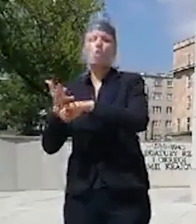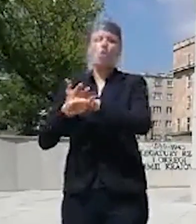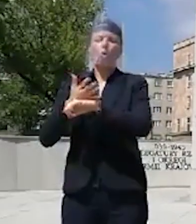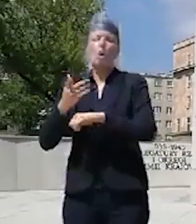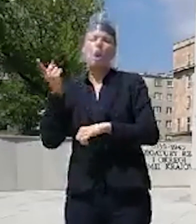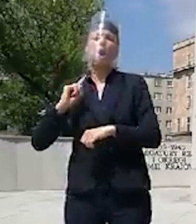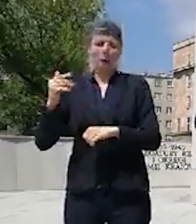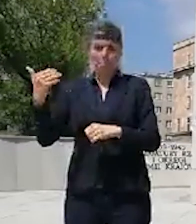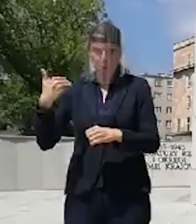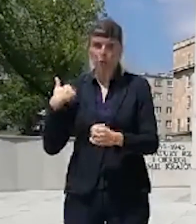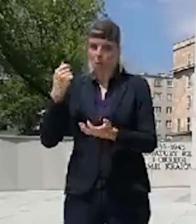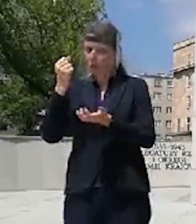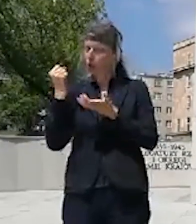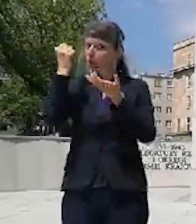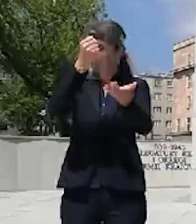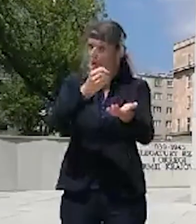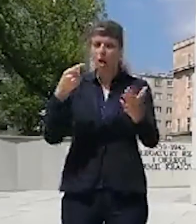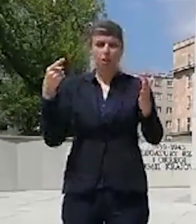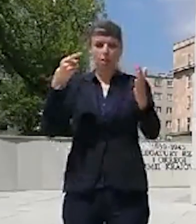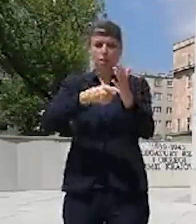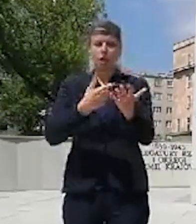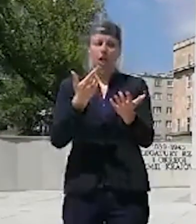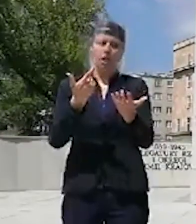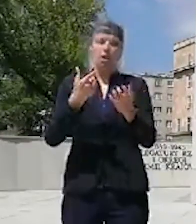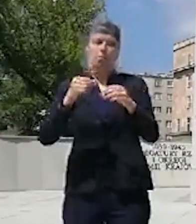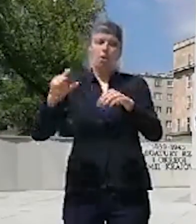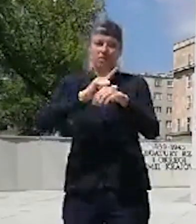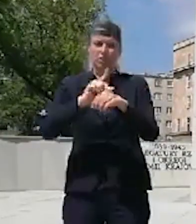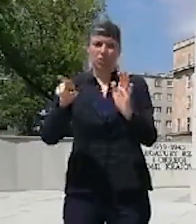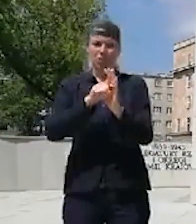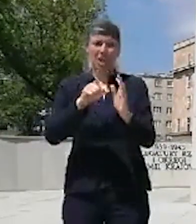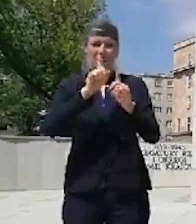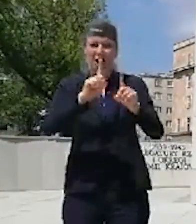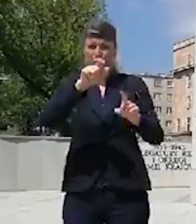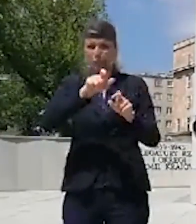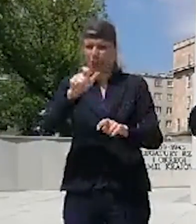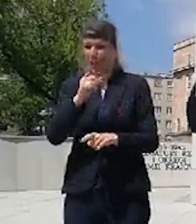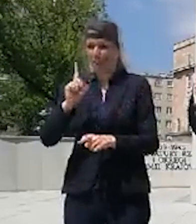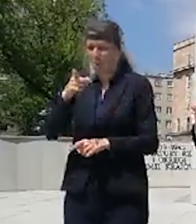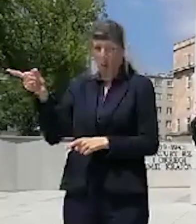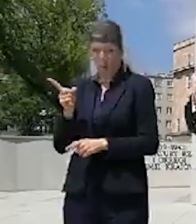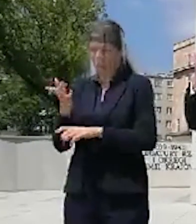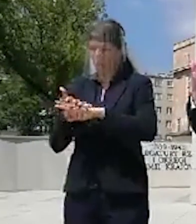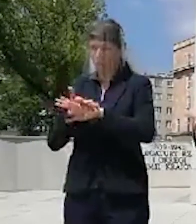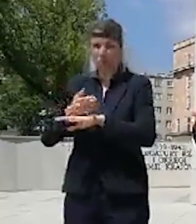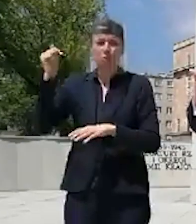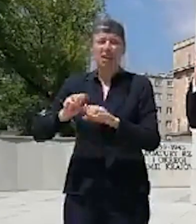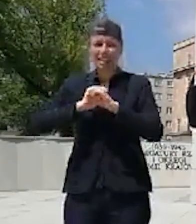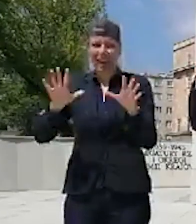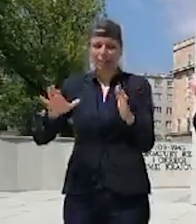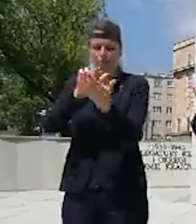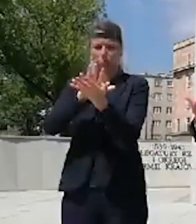dla samorządów. Oczywiście mówię tutaj o nauczycielach. To powinno być jasno opisane. Otóż państwo